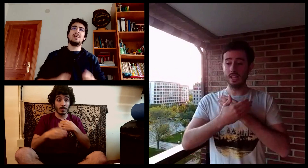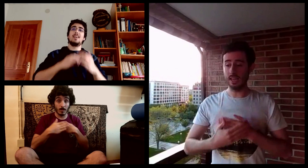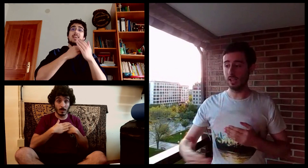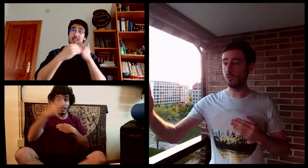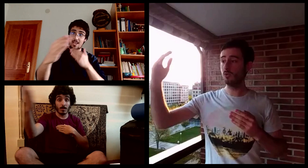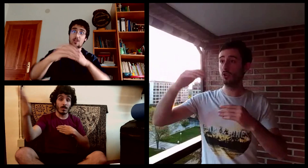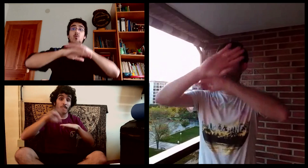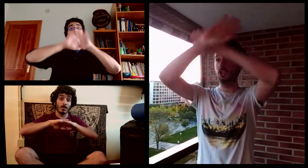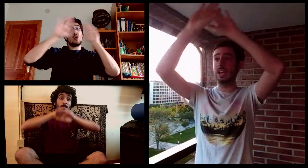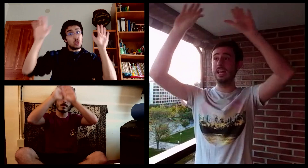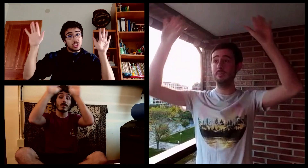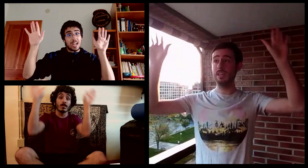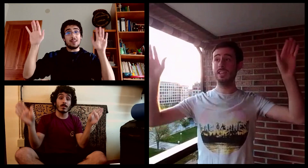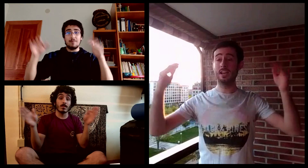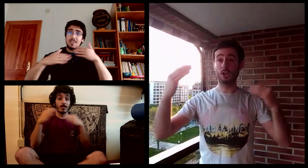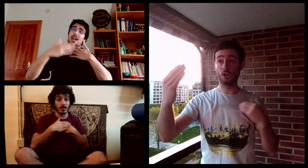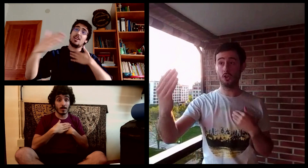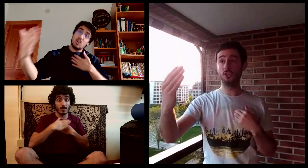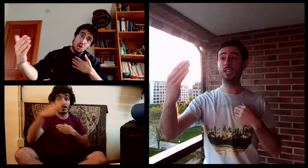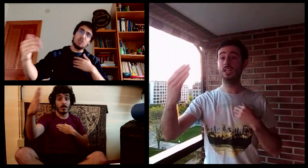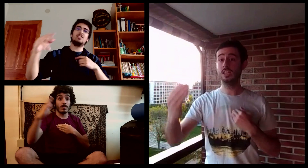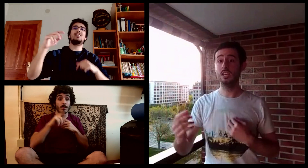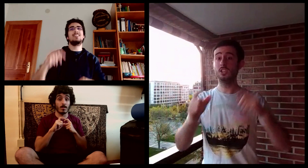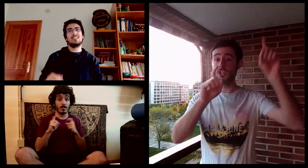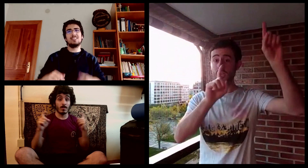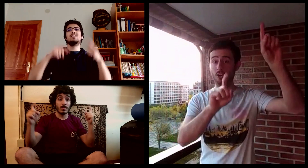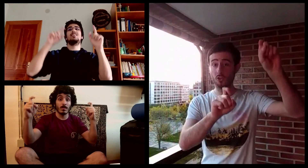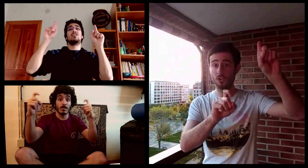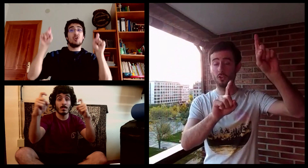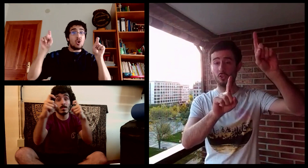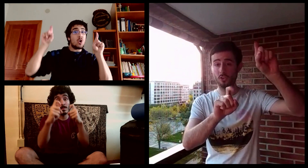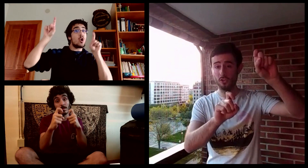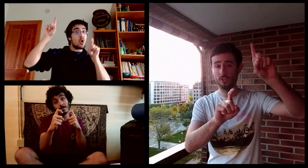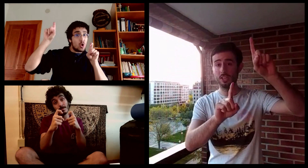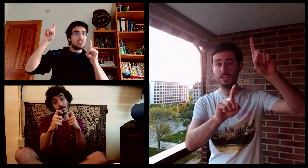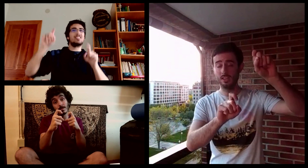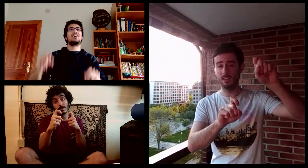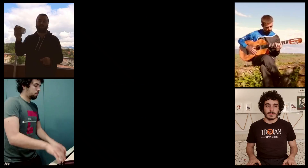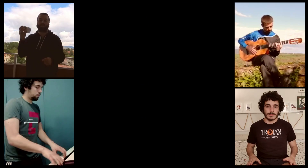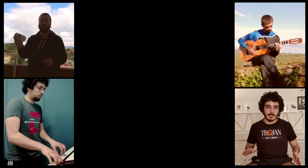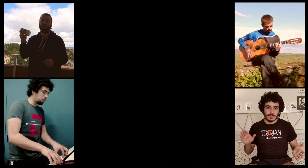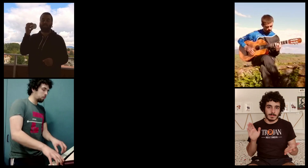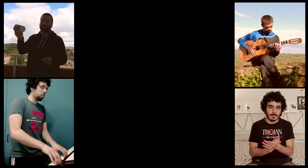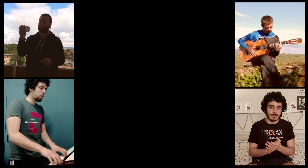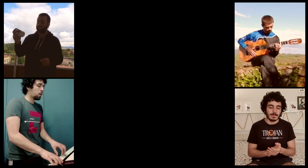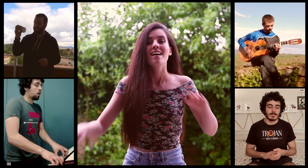zurrutzen, egun oskar biak noiz itxiko ote.